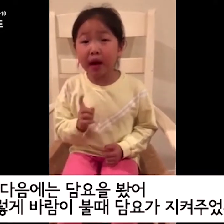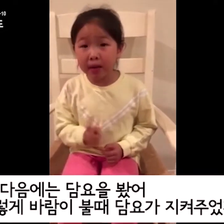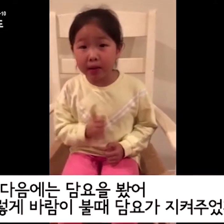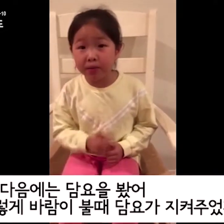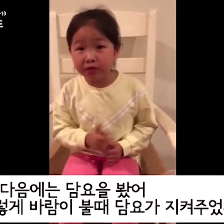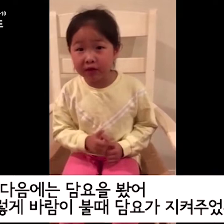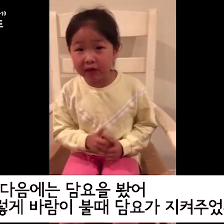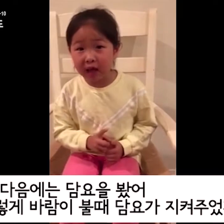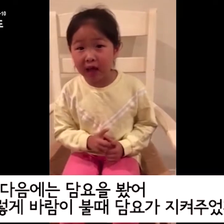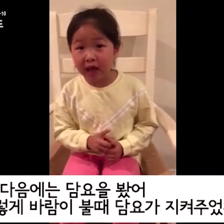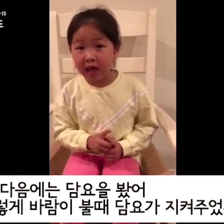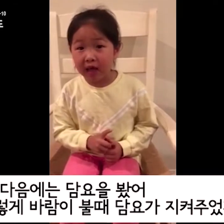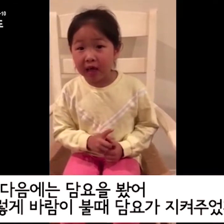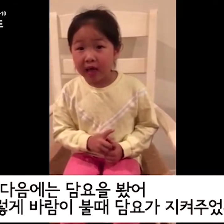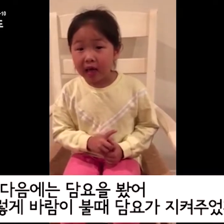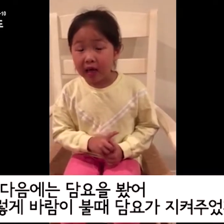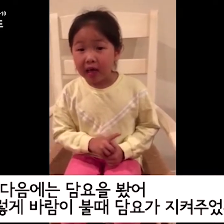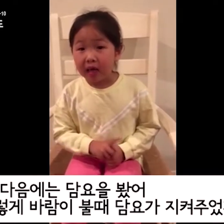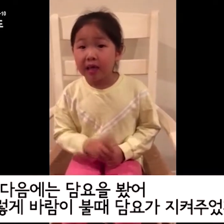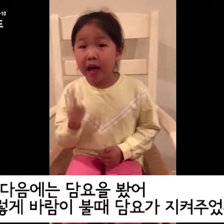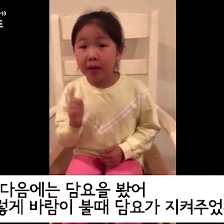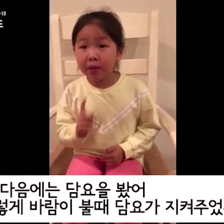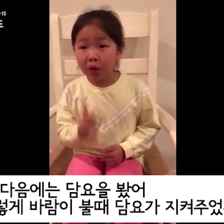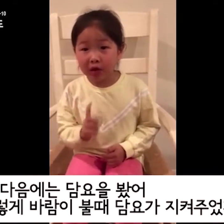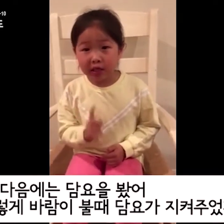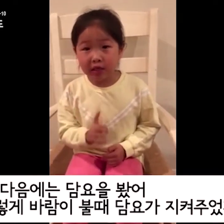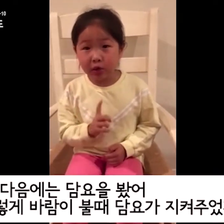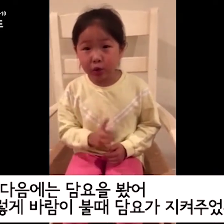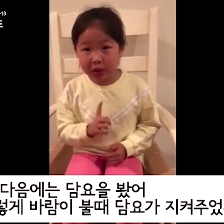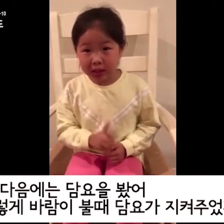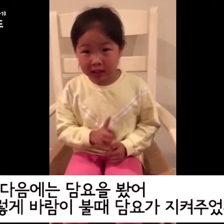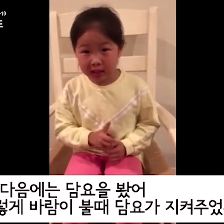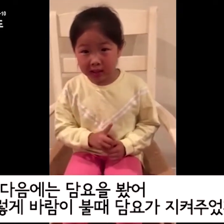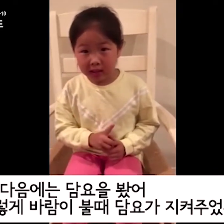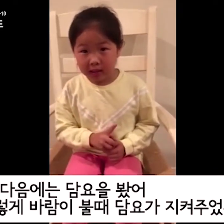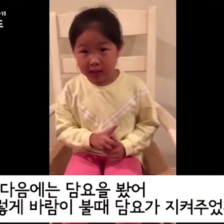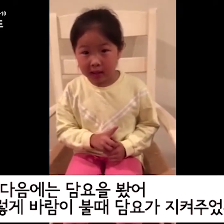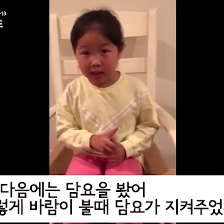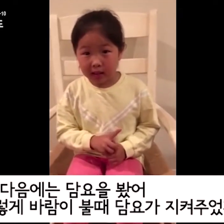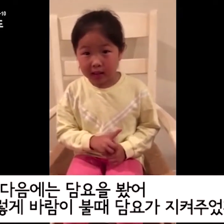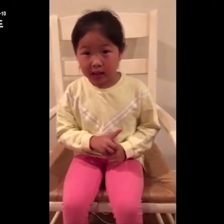그렇게 바람이 불을 때 담요가 지켜줬지.